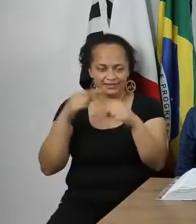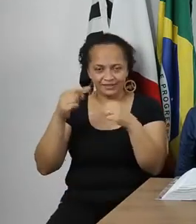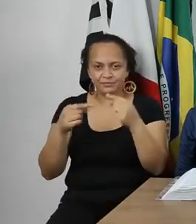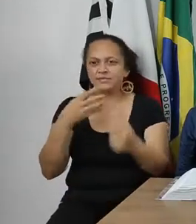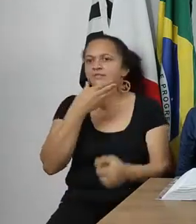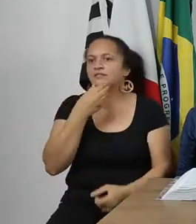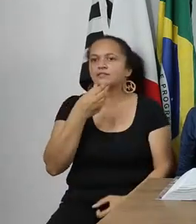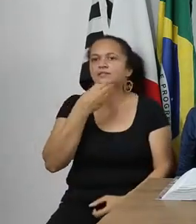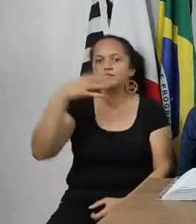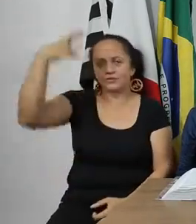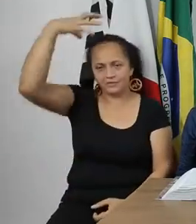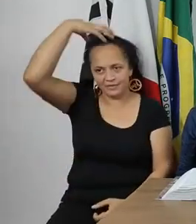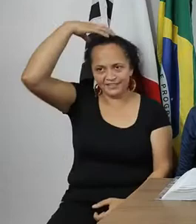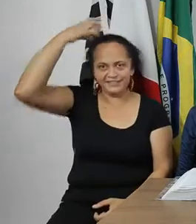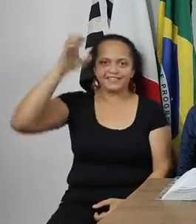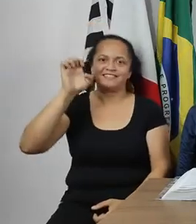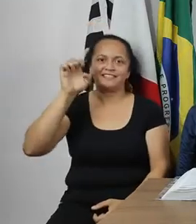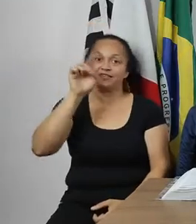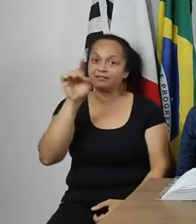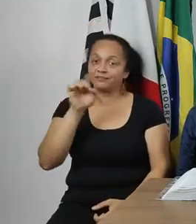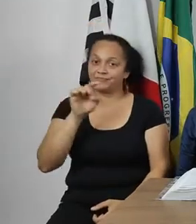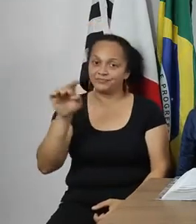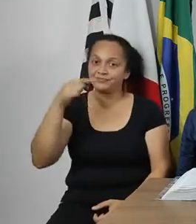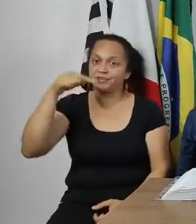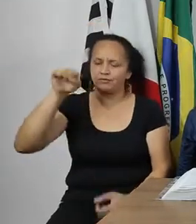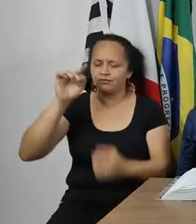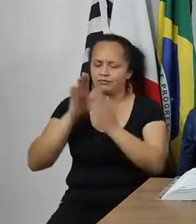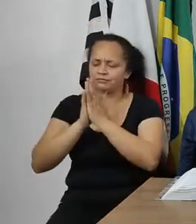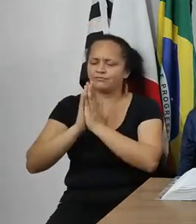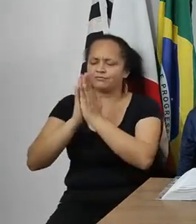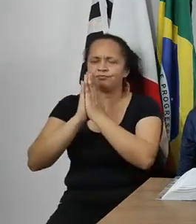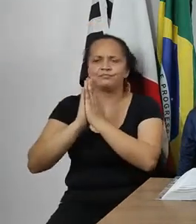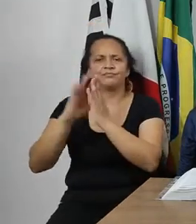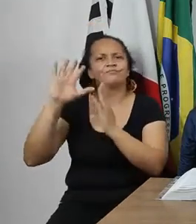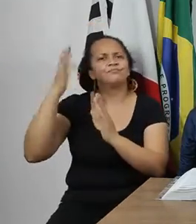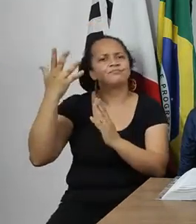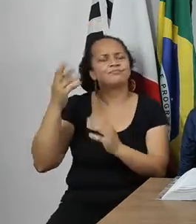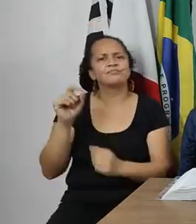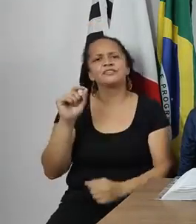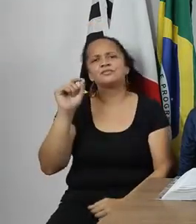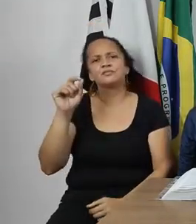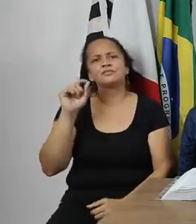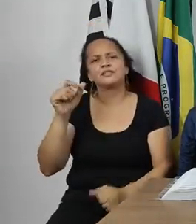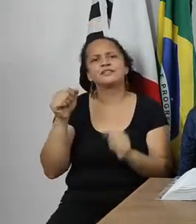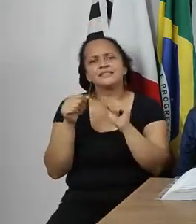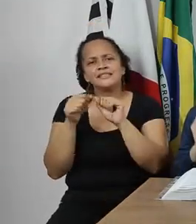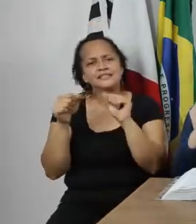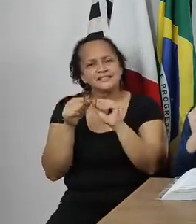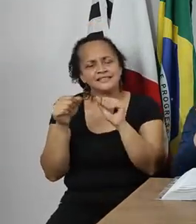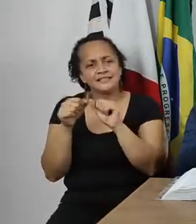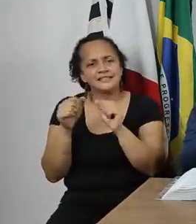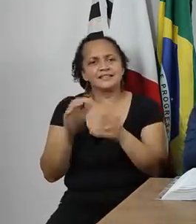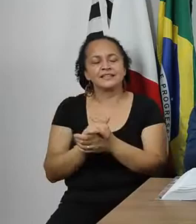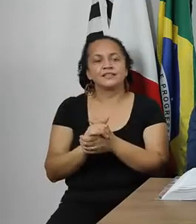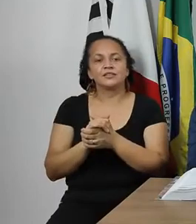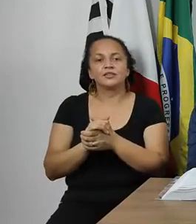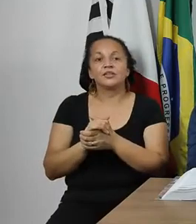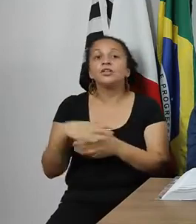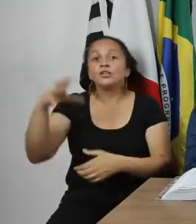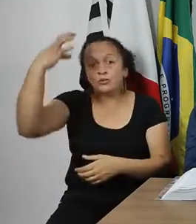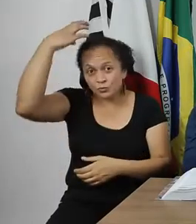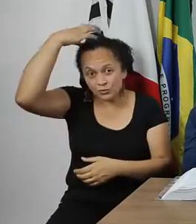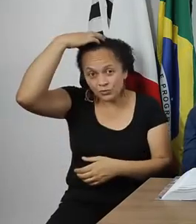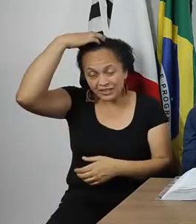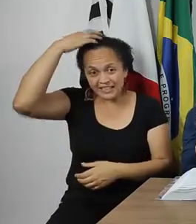Ezequias foi para o templo orar, aconteceram algumas coisas com que fizeram que o próprio rei da